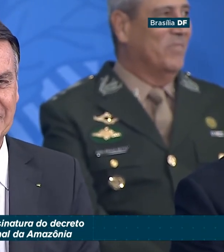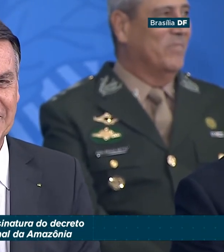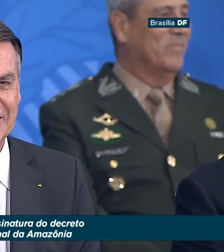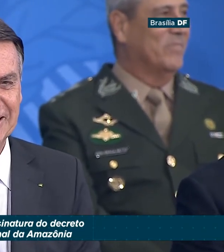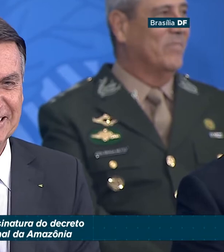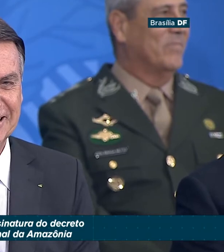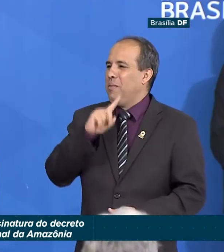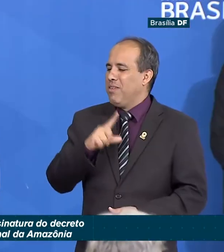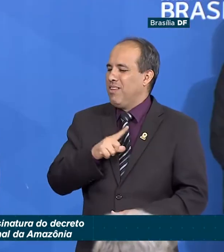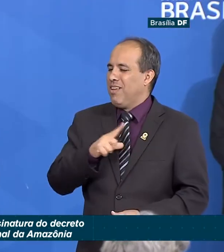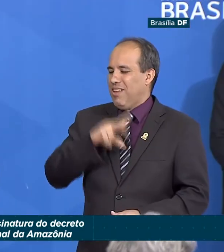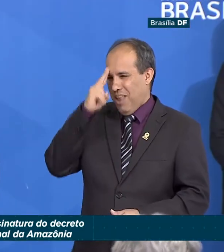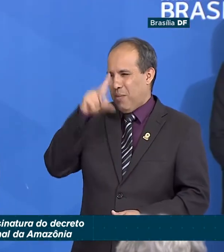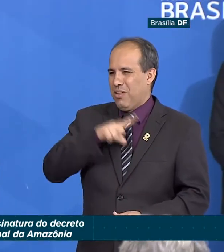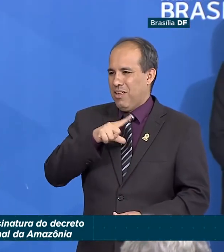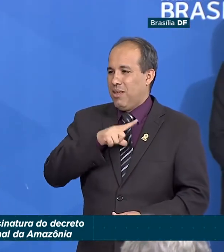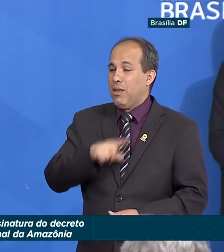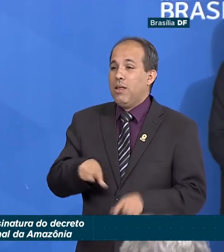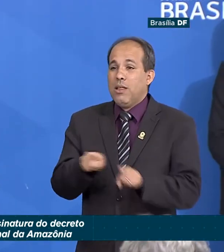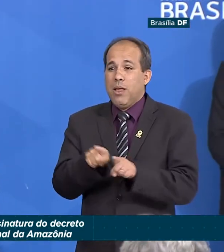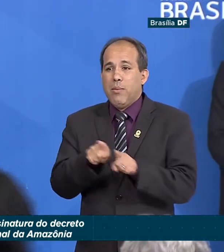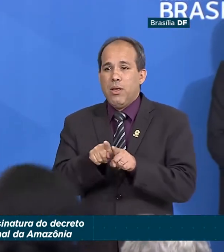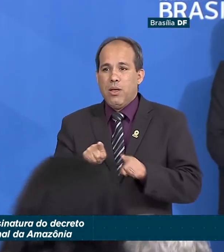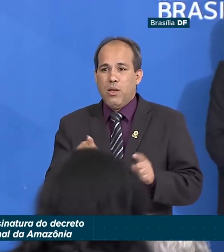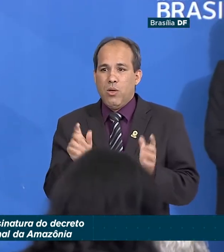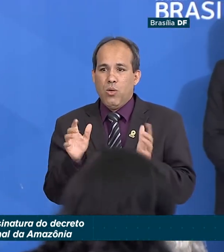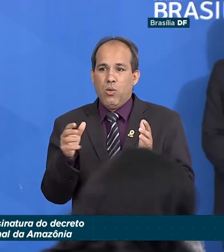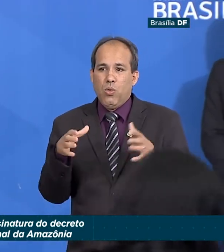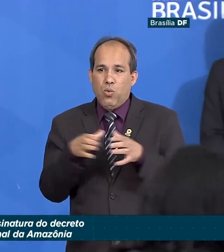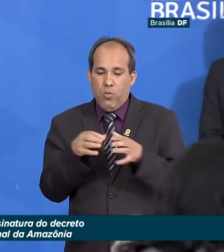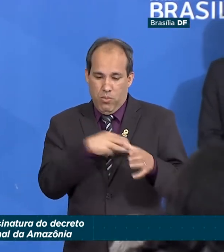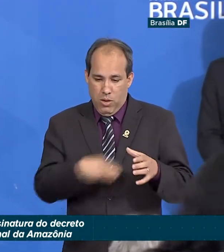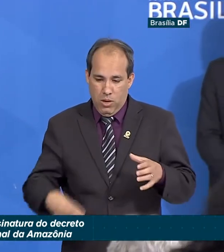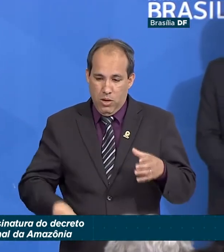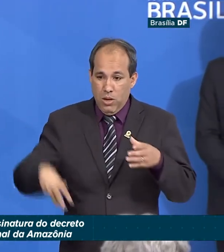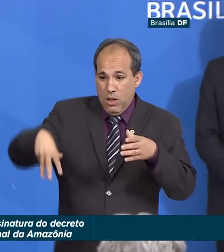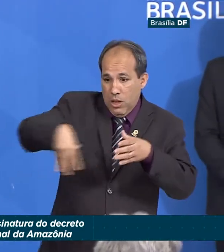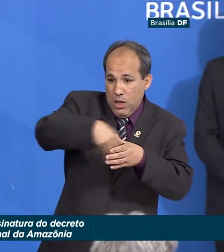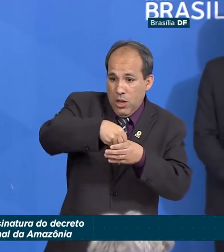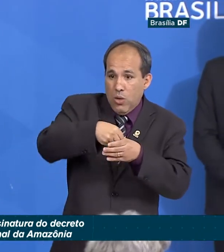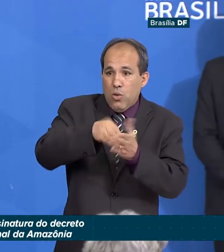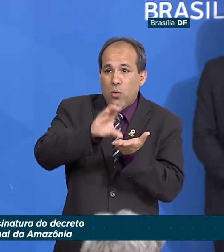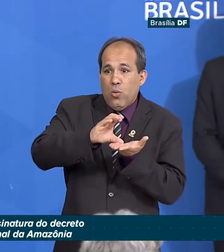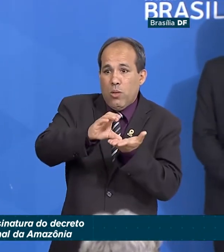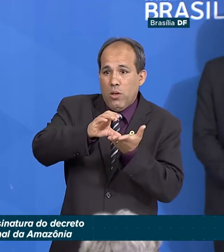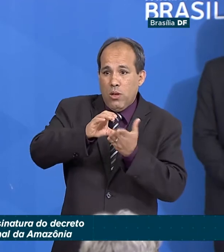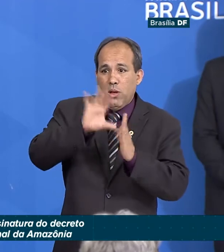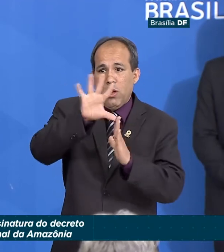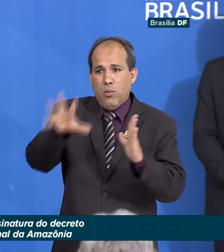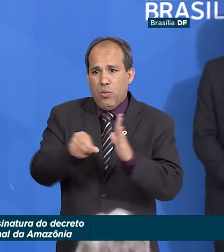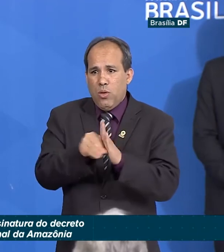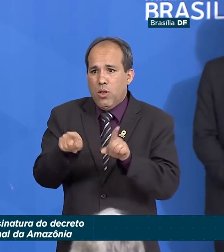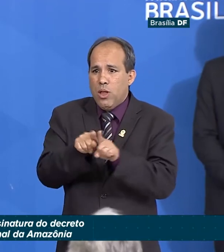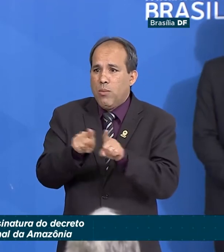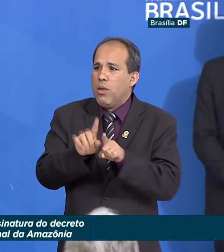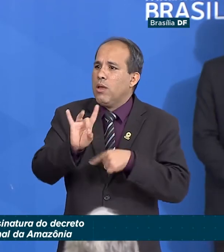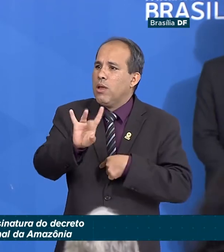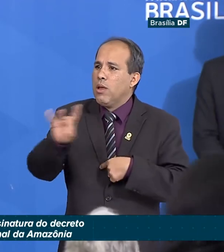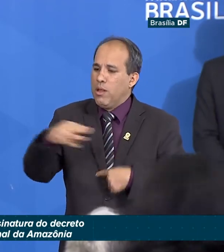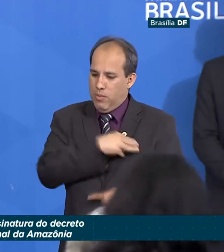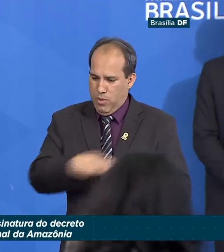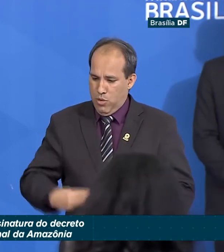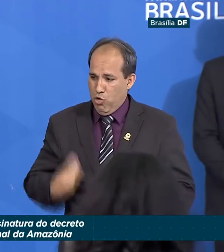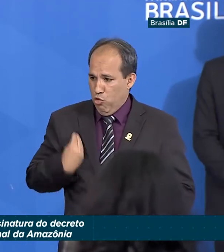Negras. Senhoras e senhores ministros integrantes do Conselho da Amazônia, bem como os demais ministros de Estado